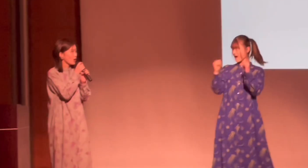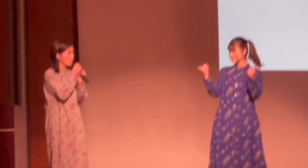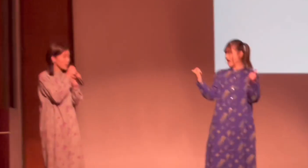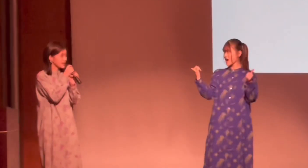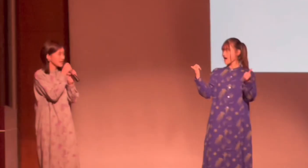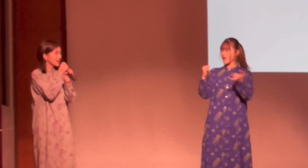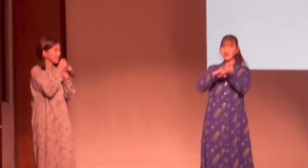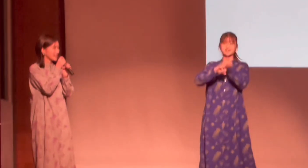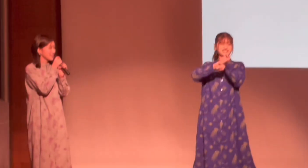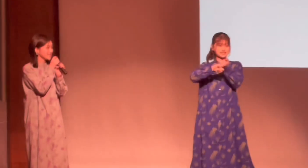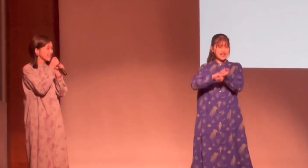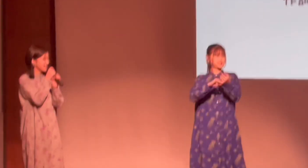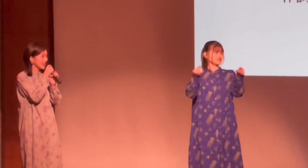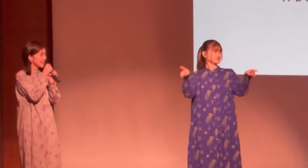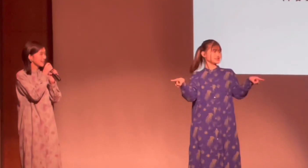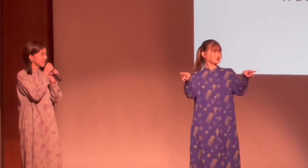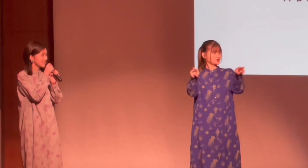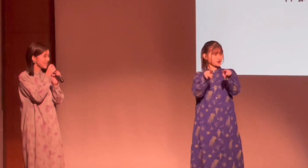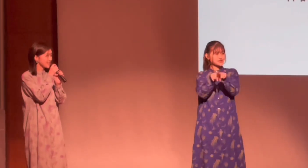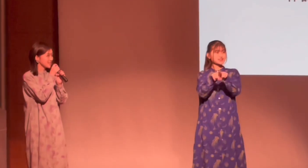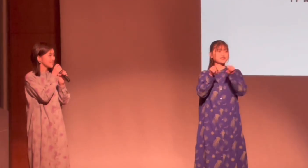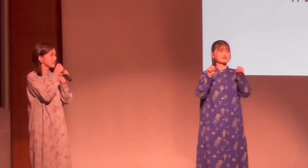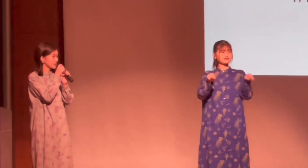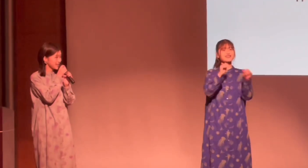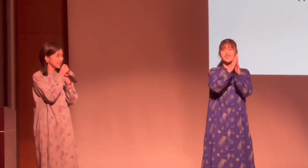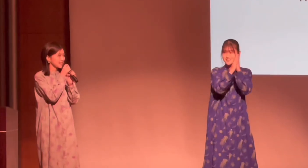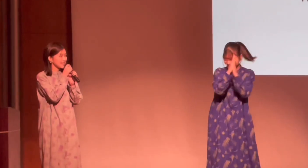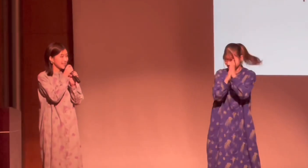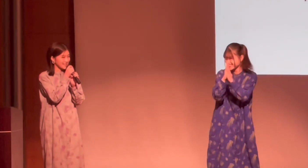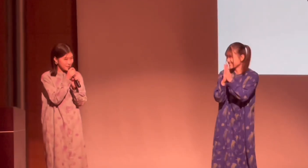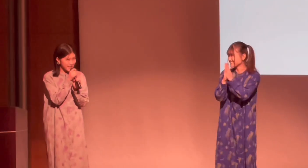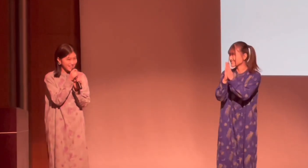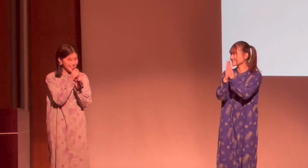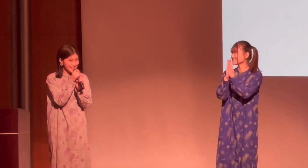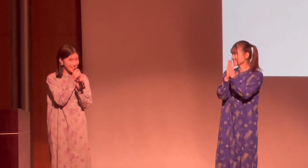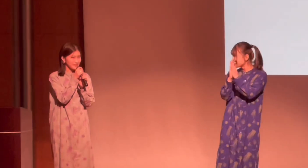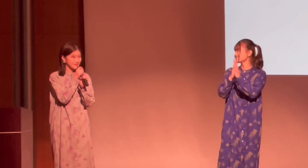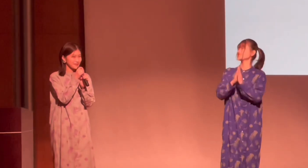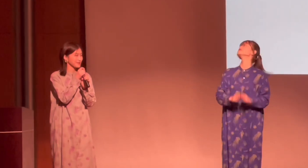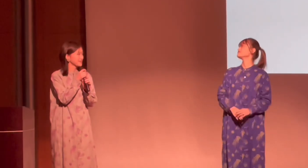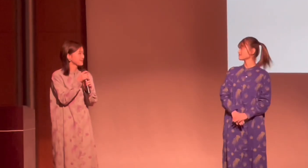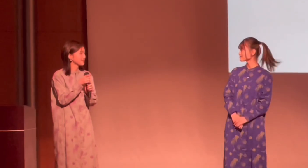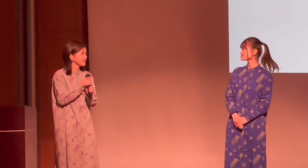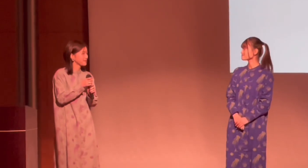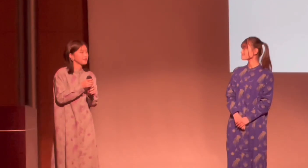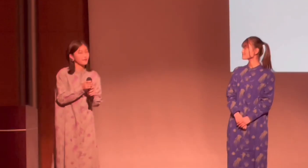覚えている方がいらっしゃったらぜひ一緒にやってみてください。